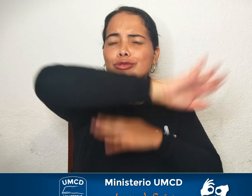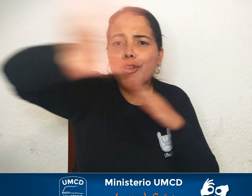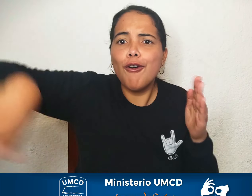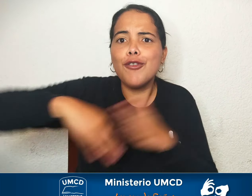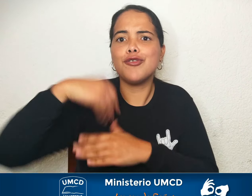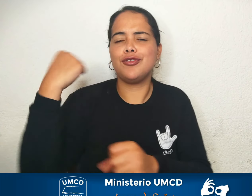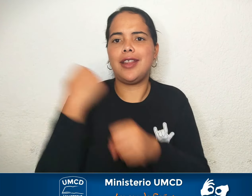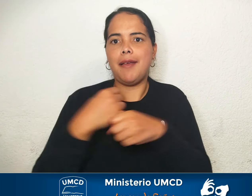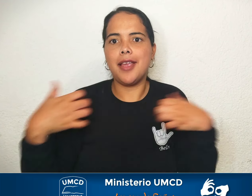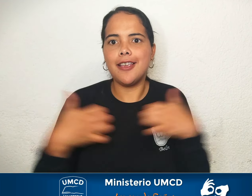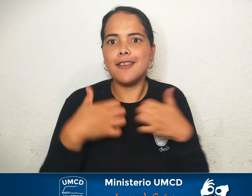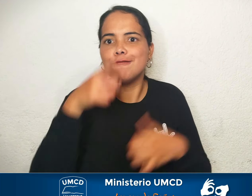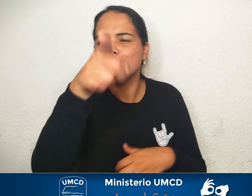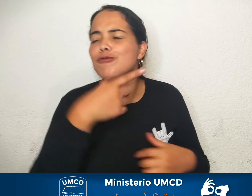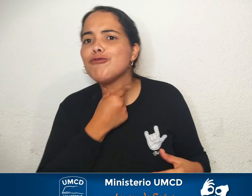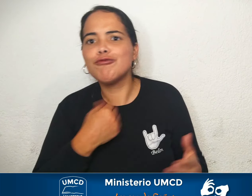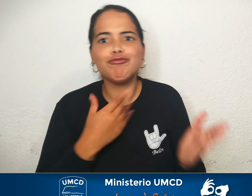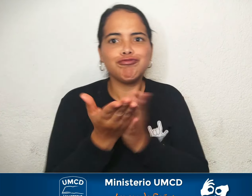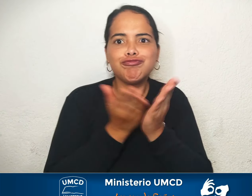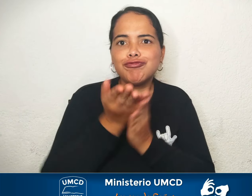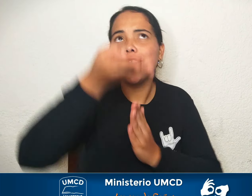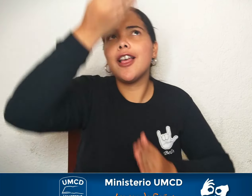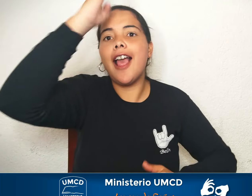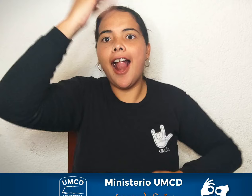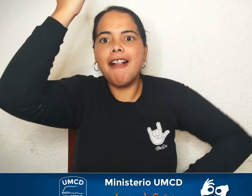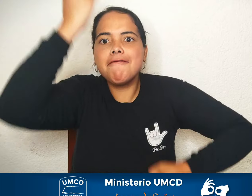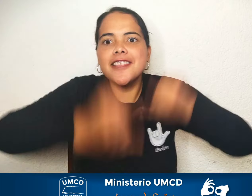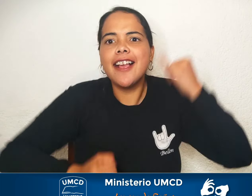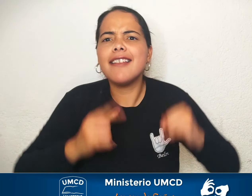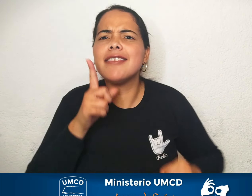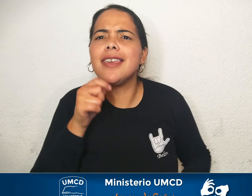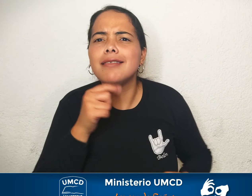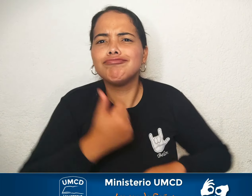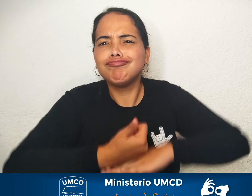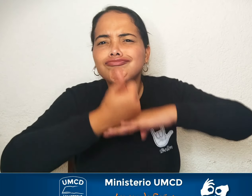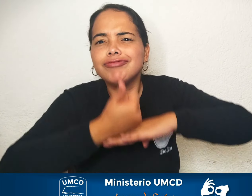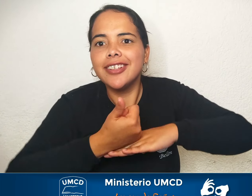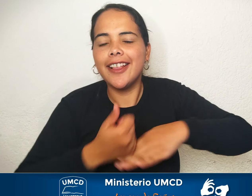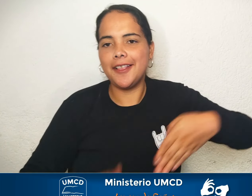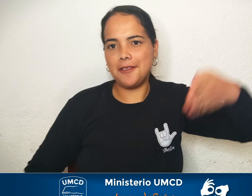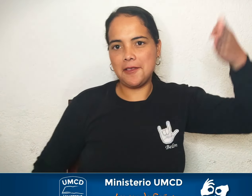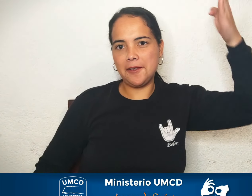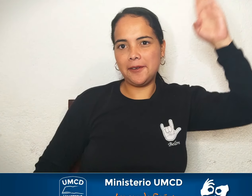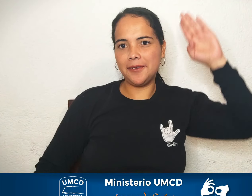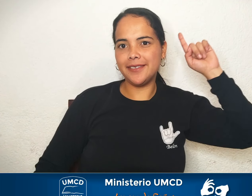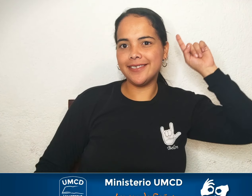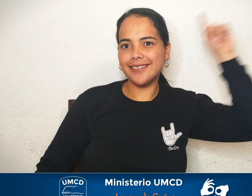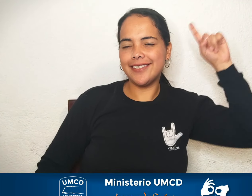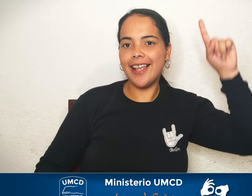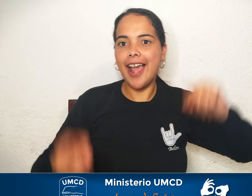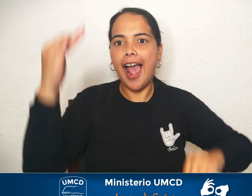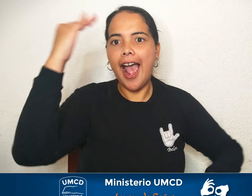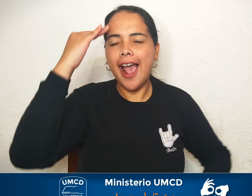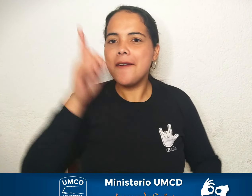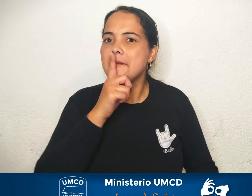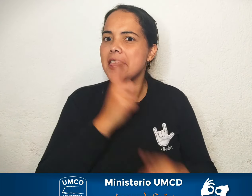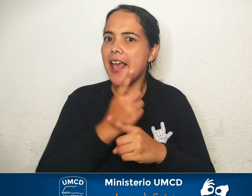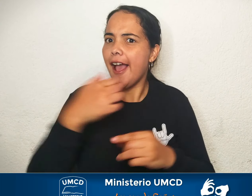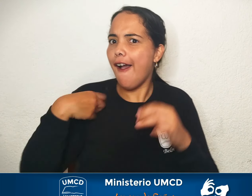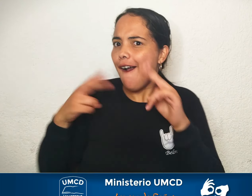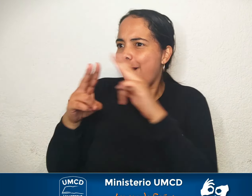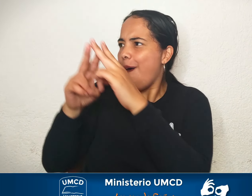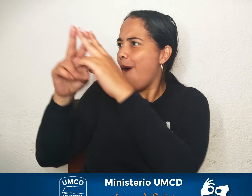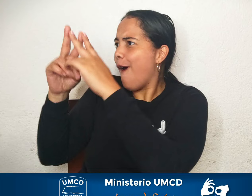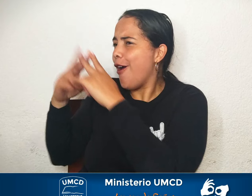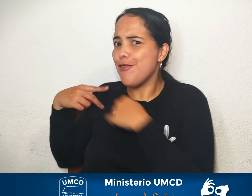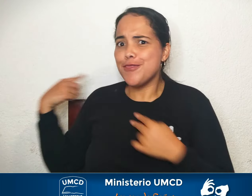el que todos podemos ver la rúbrica final del Señor con colaboración de ciertas